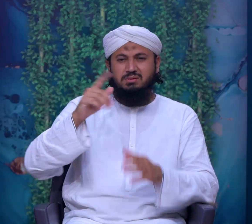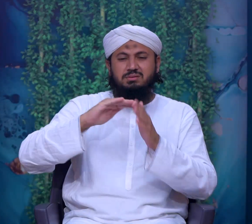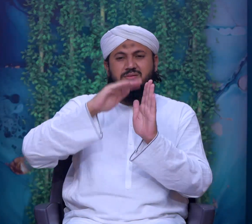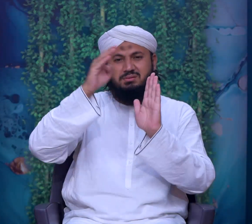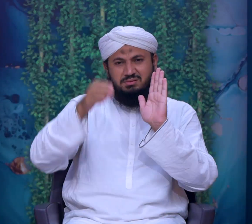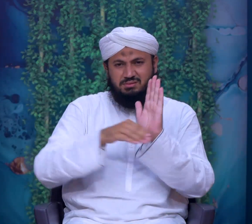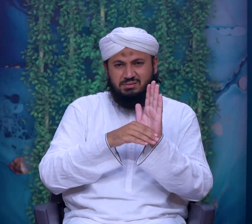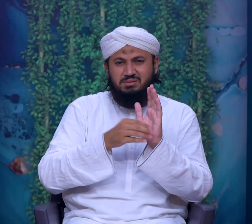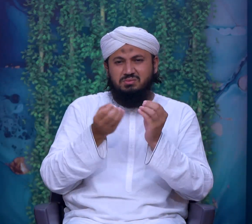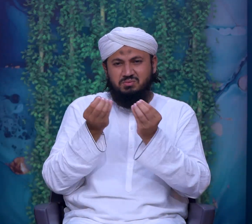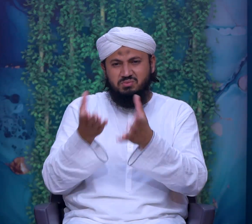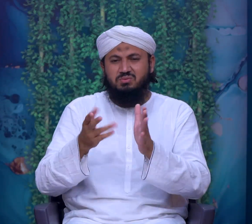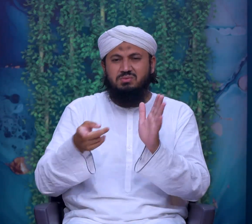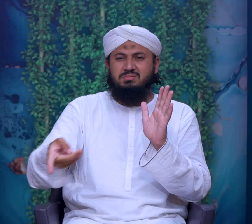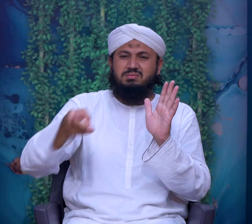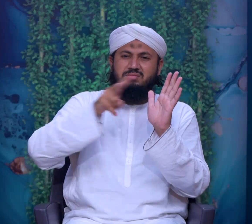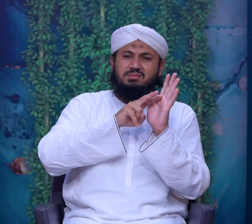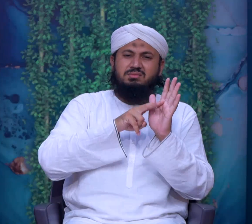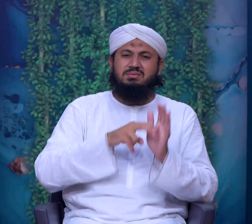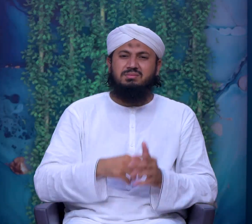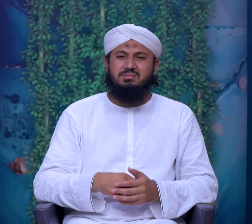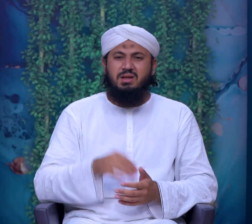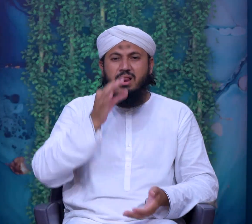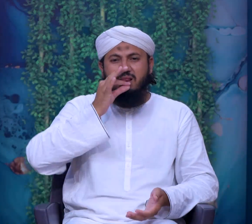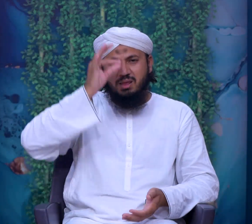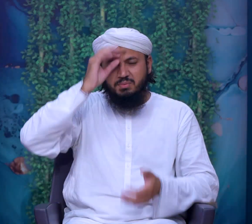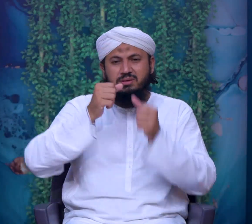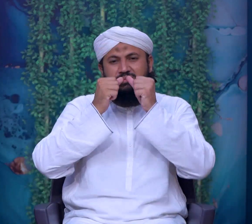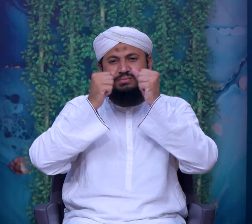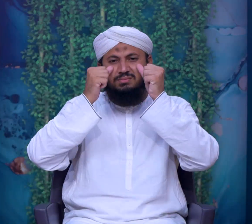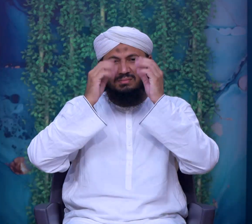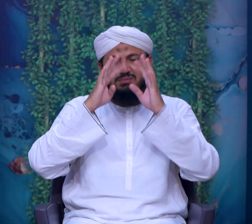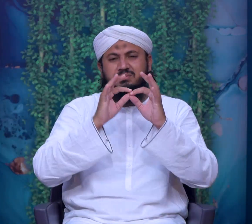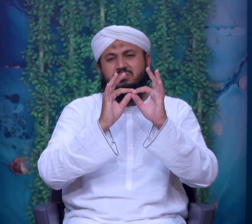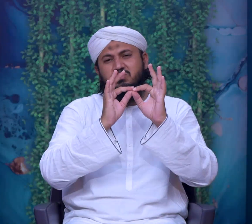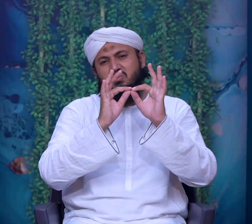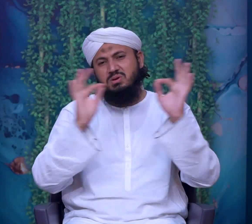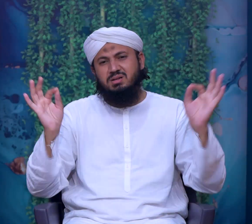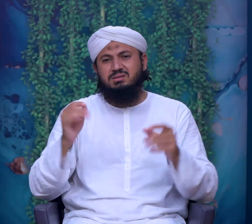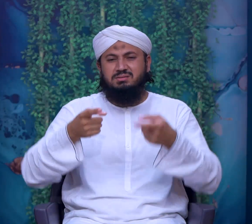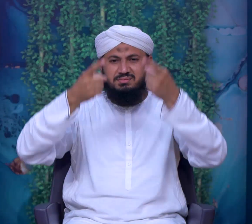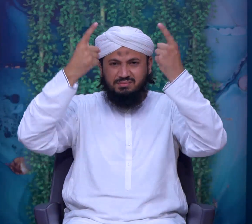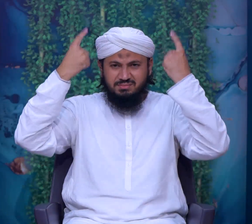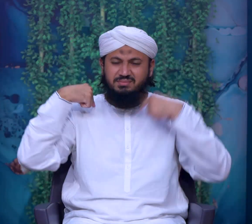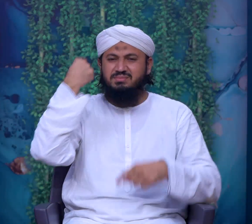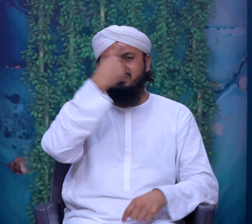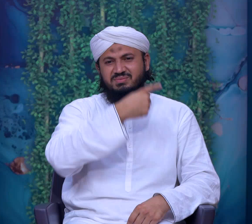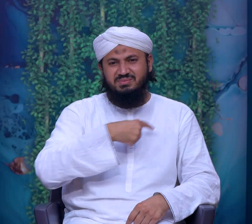نور منتقل ہوگا اسی لمحے میں اپنے محبوب صلی اللہ علیہ وآلہ وصحبہ وسلم کو مکمل صورت دے دوں گا، اور یہ لوگوں